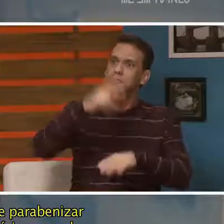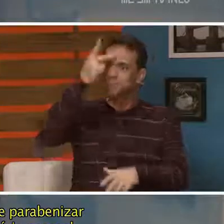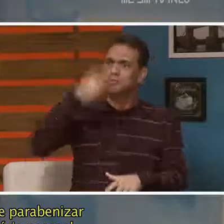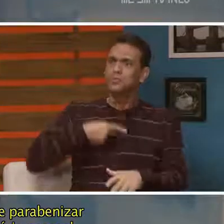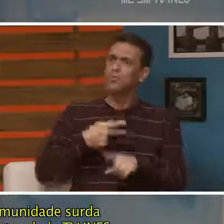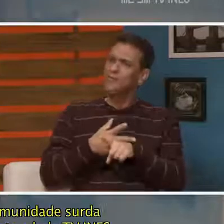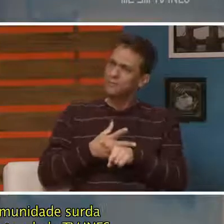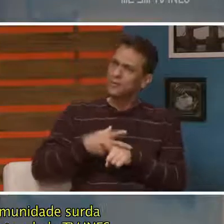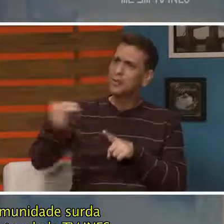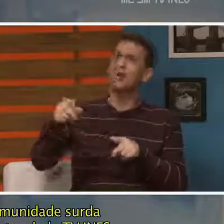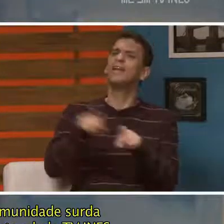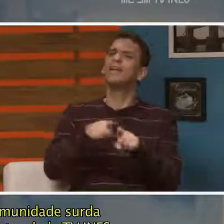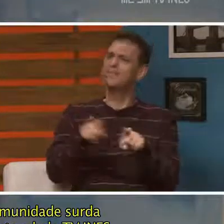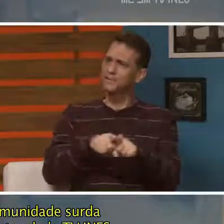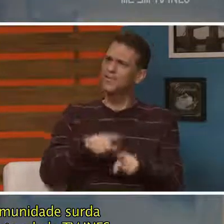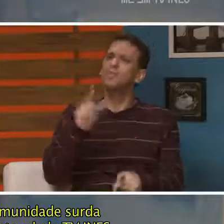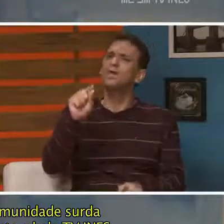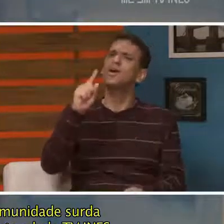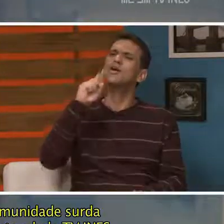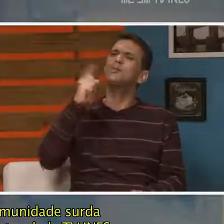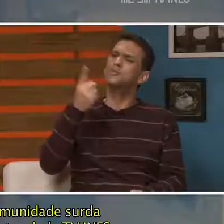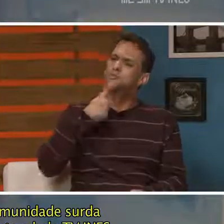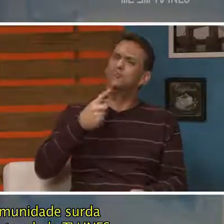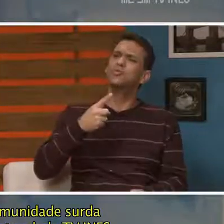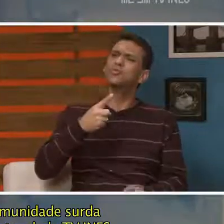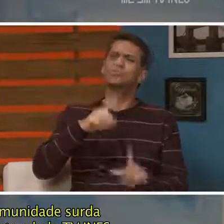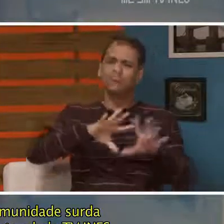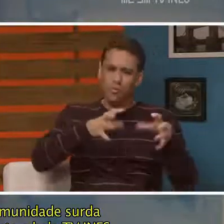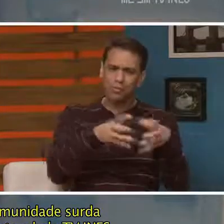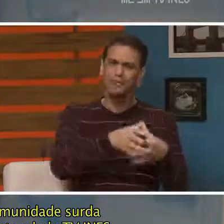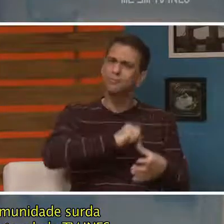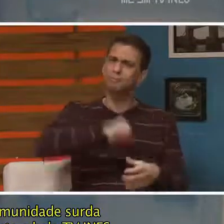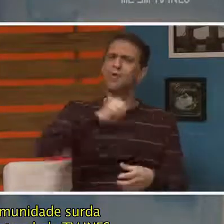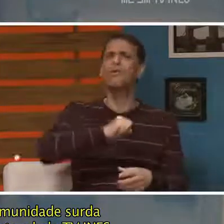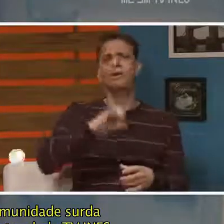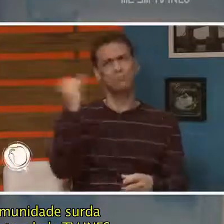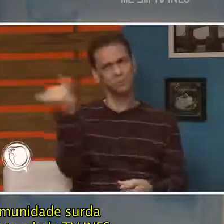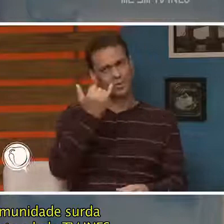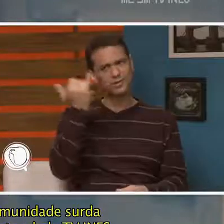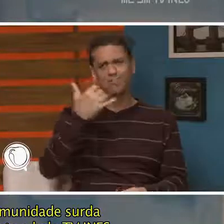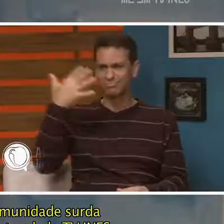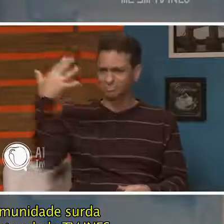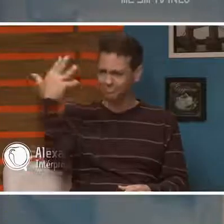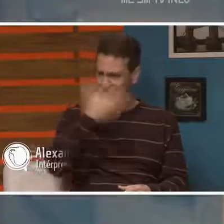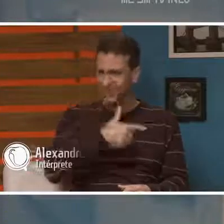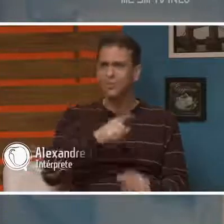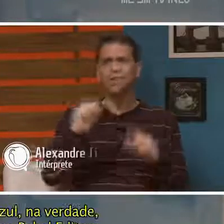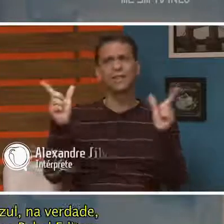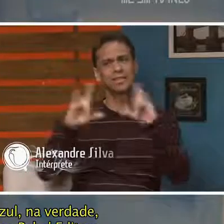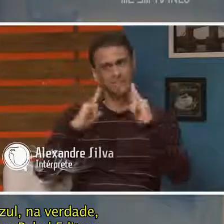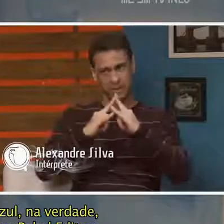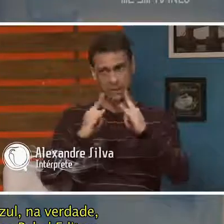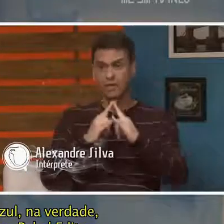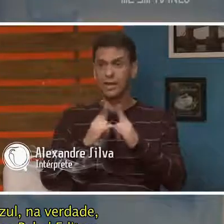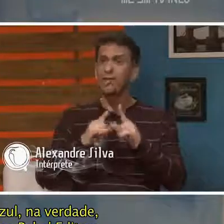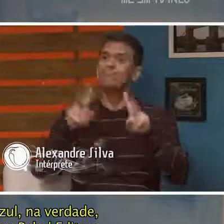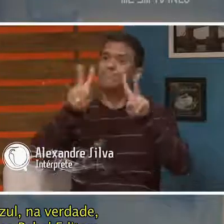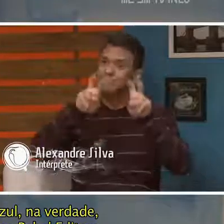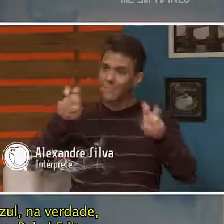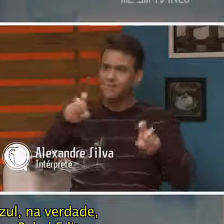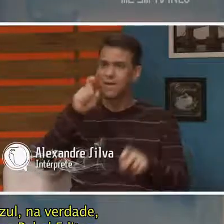sua vitória pessoal e a vitória da comunidade surda com essa importante e bela TV Inis. Sobre a Arara